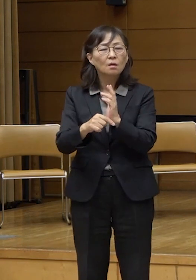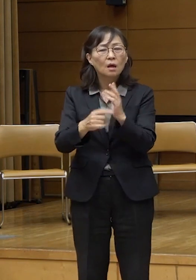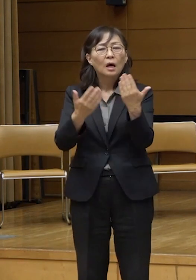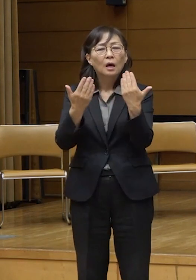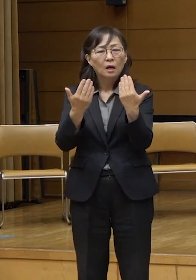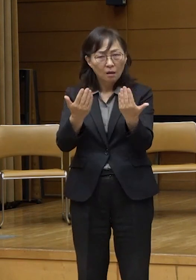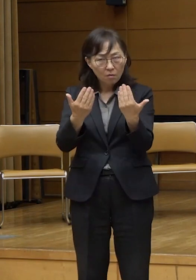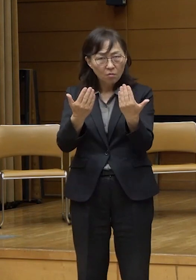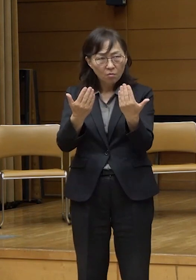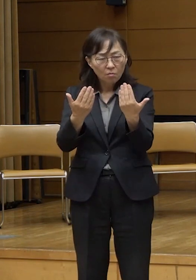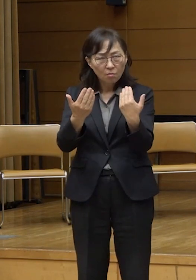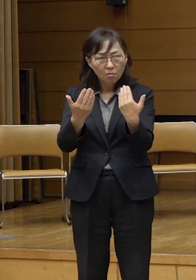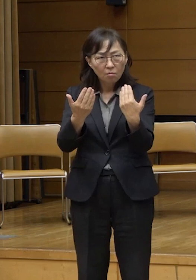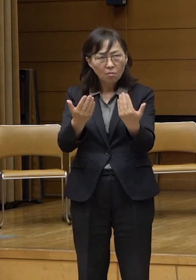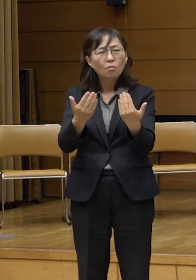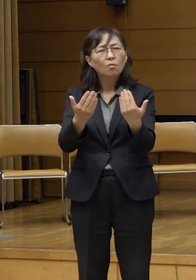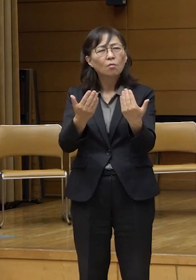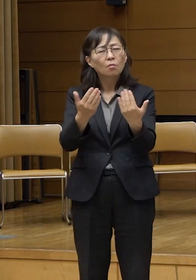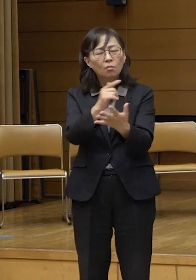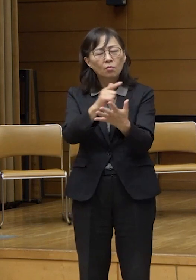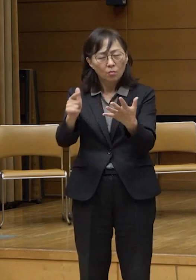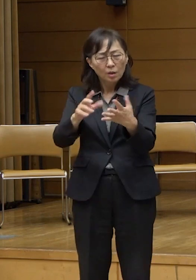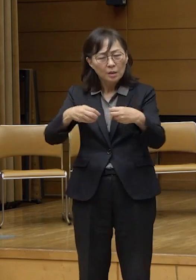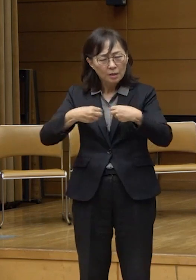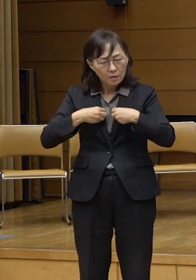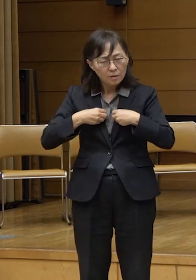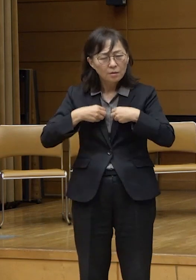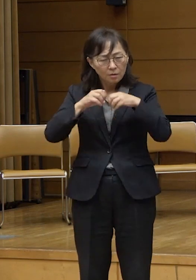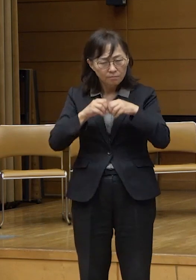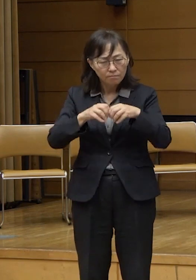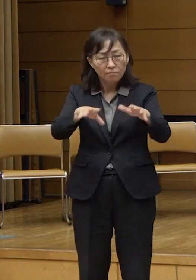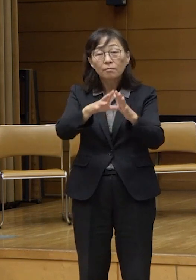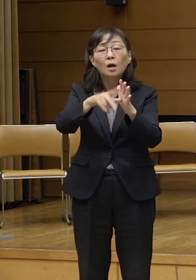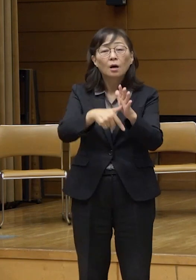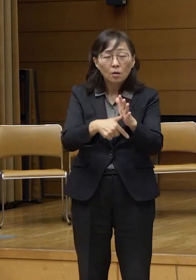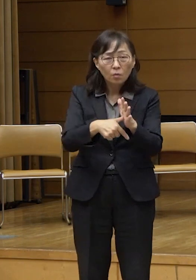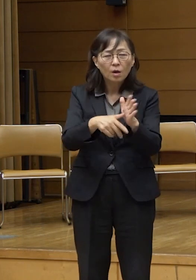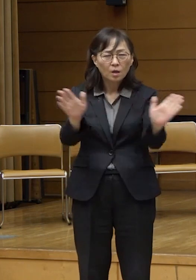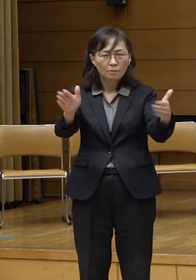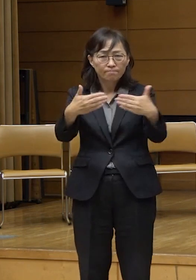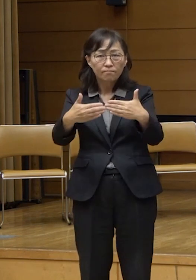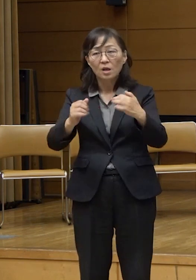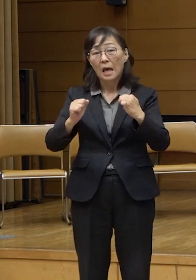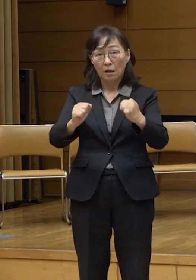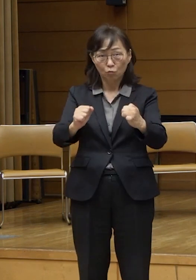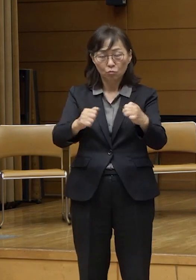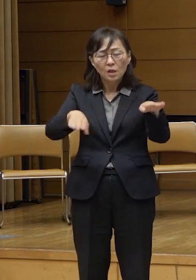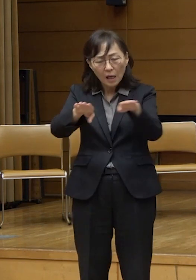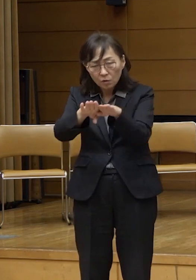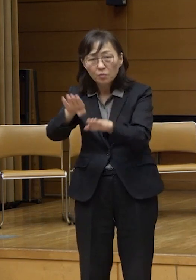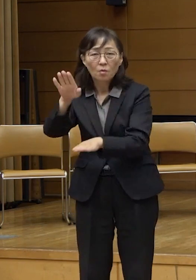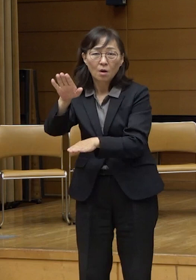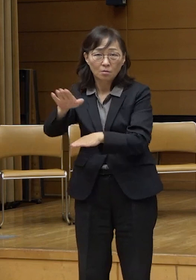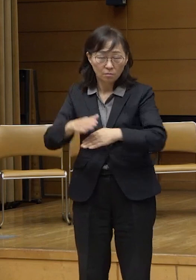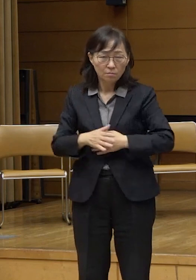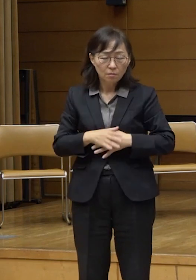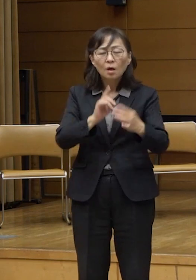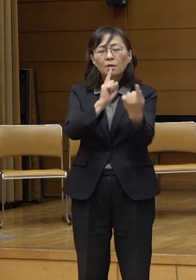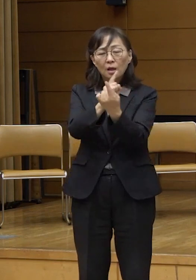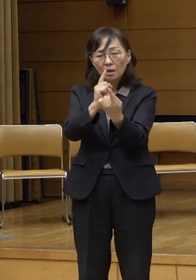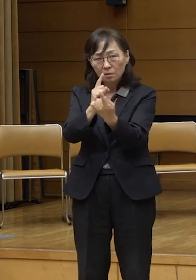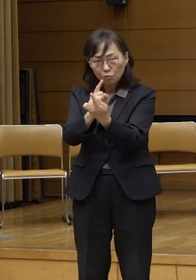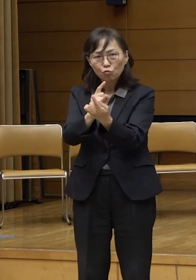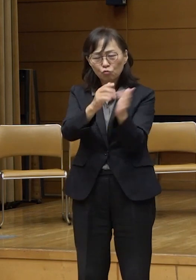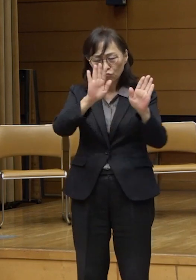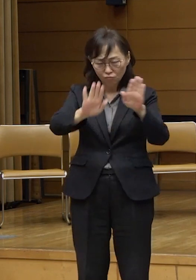学年になったときに、学校閉鎖等をしていますけれども、これはやはりしっかりとこの対策というものはやるべきだろうと、